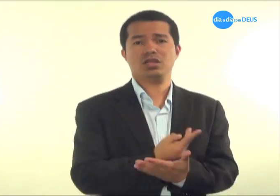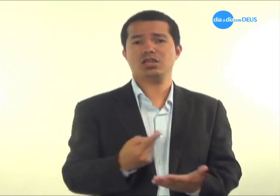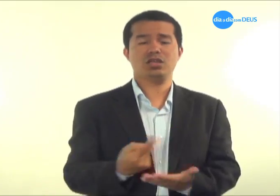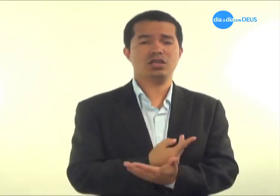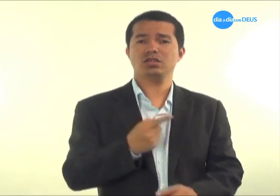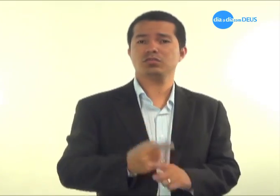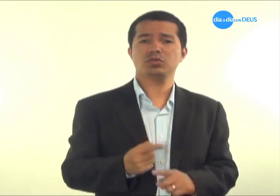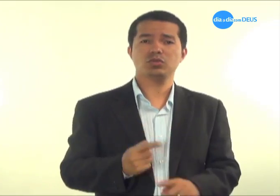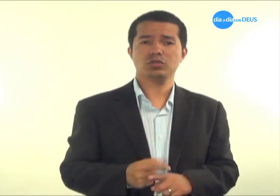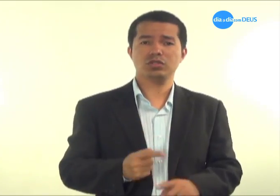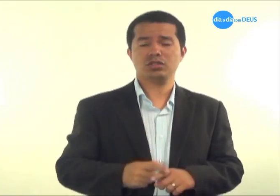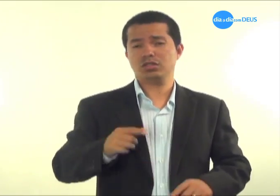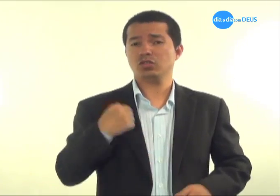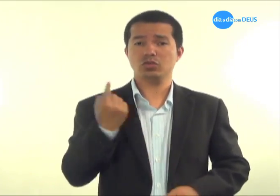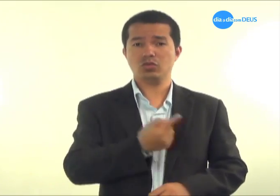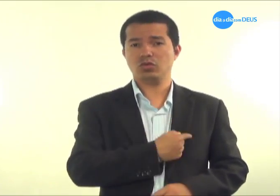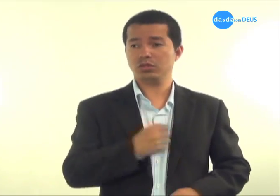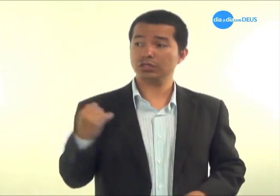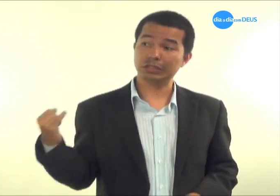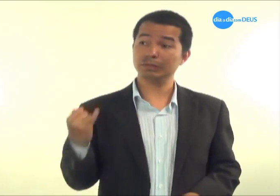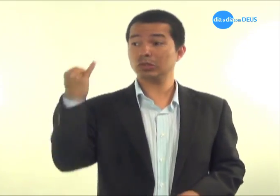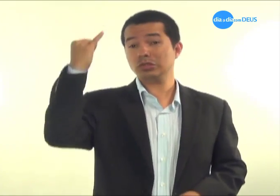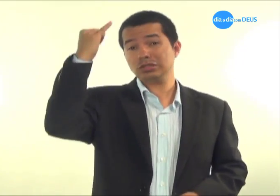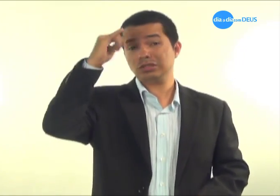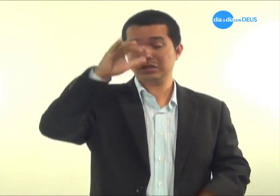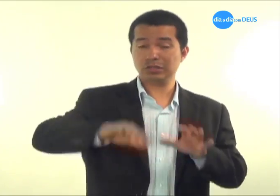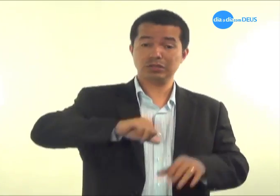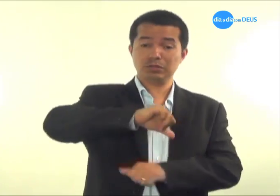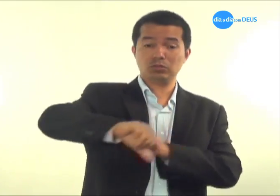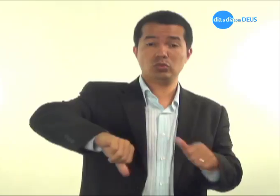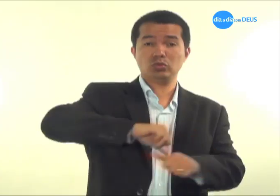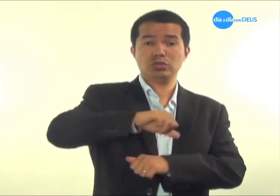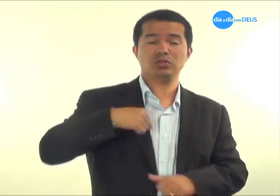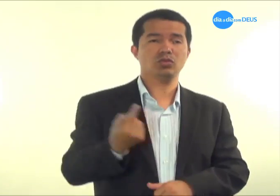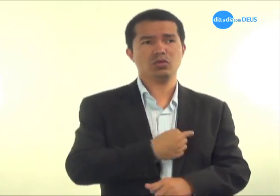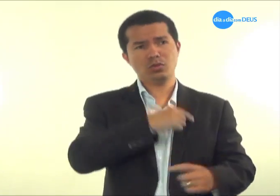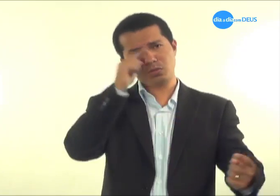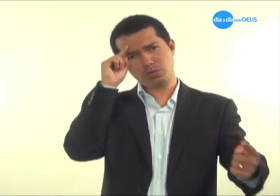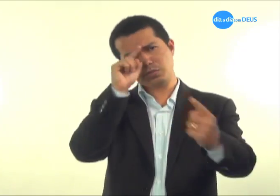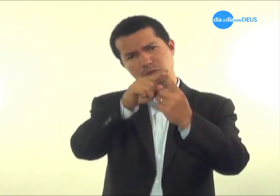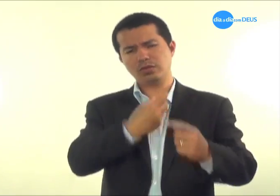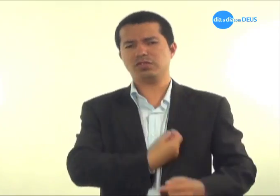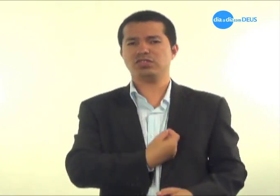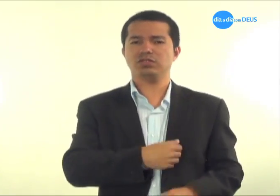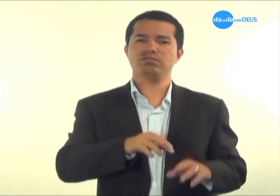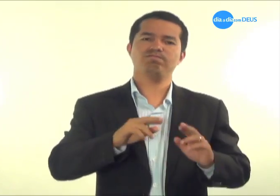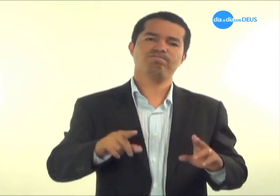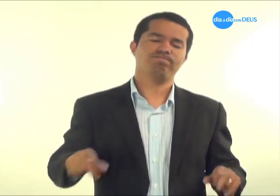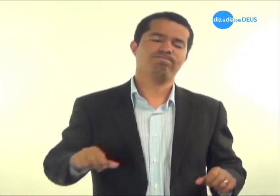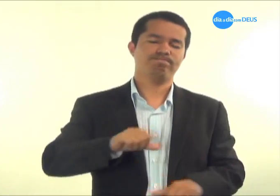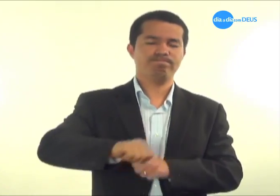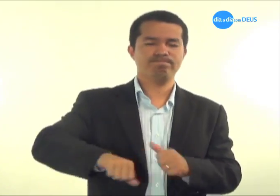mudando dentro de nós são os nossos valores, o que realmente é importante, os alvos da nossa vida começam a